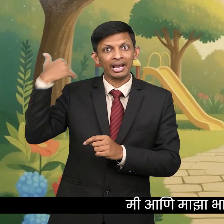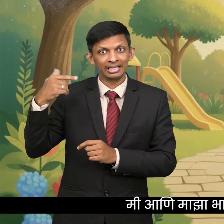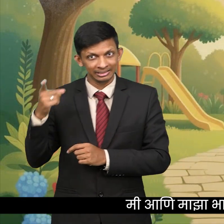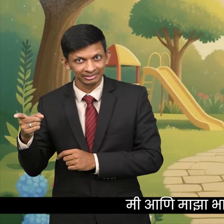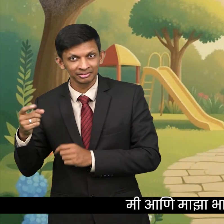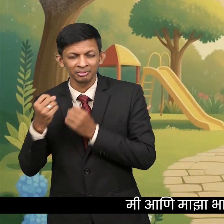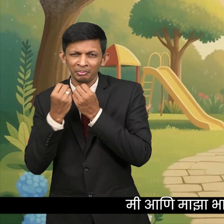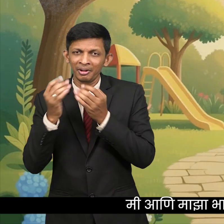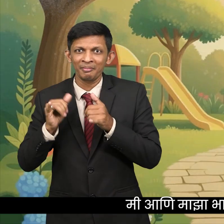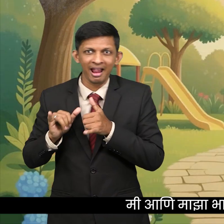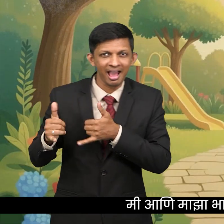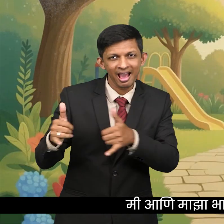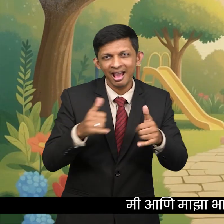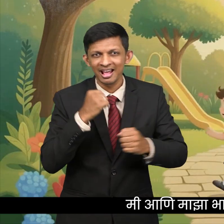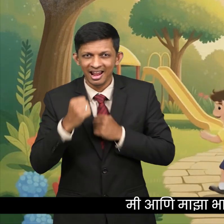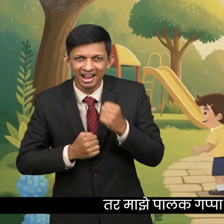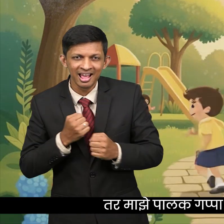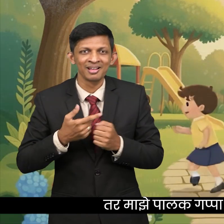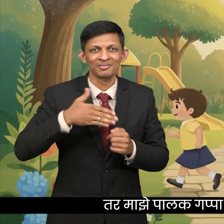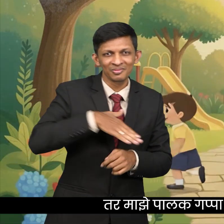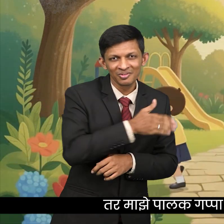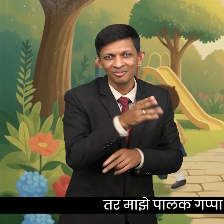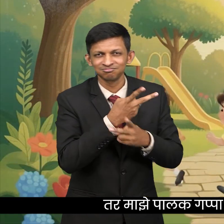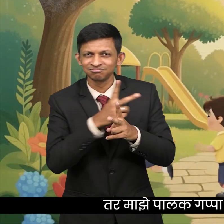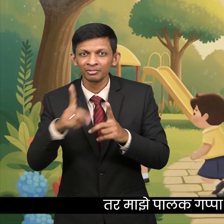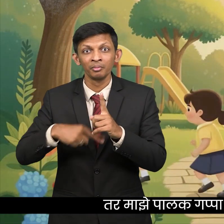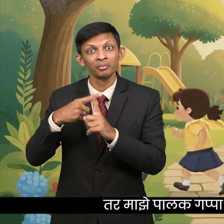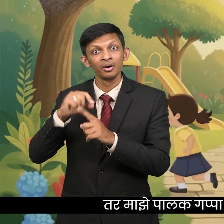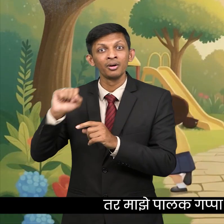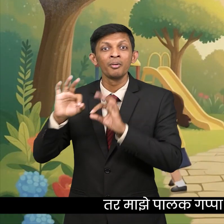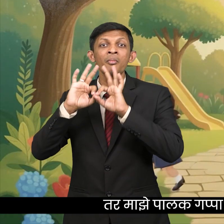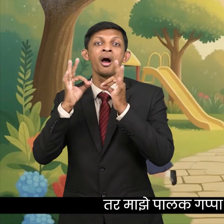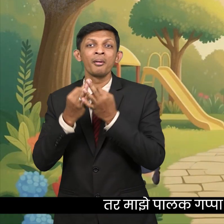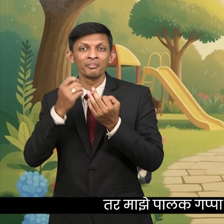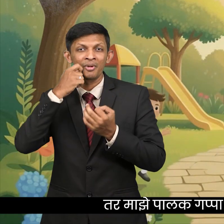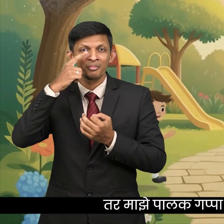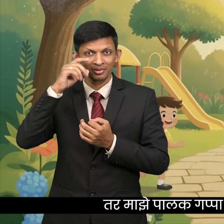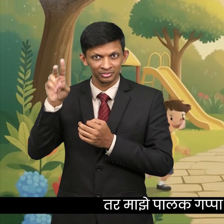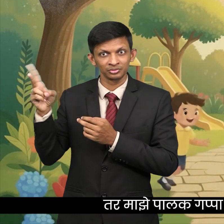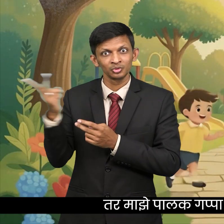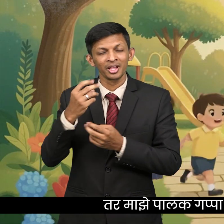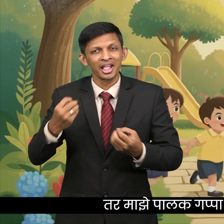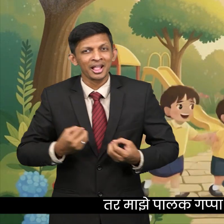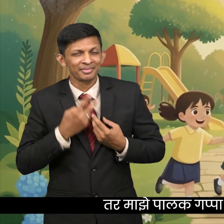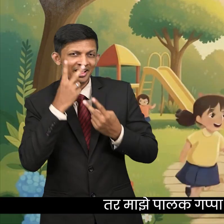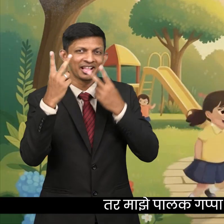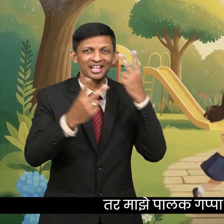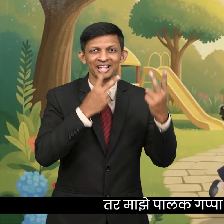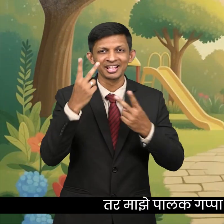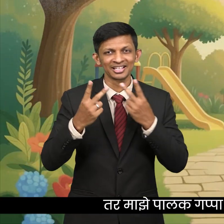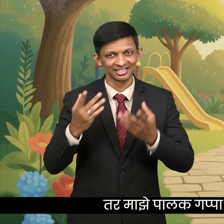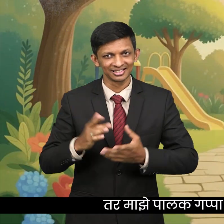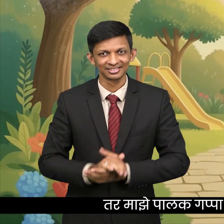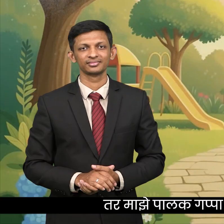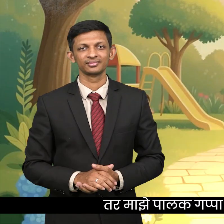या उद्यानात अनेक खेळ खेळतो, तर माझे पालक गप्पा मारत राहतात. आम्हाला खूप मजा